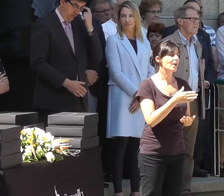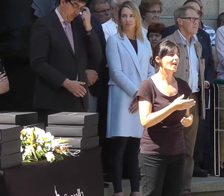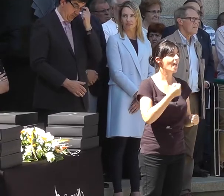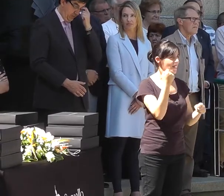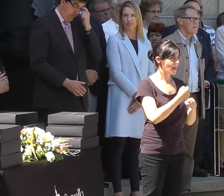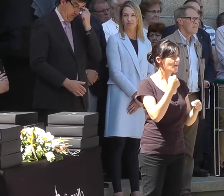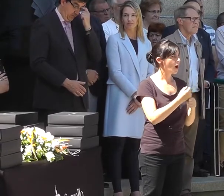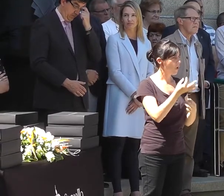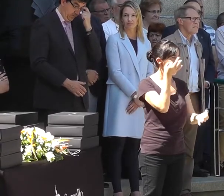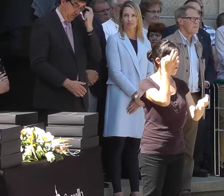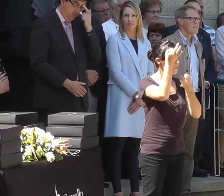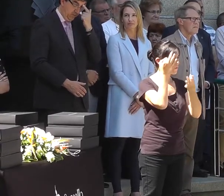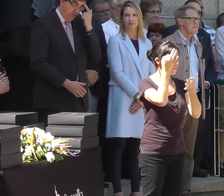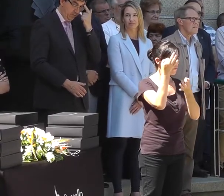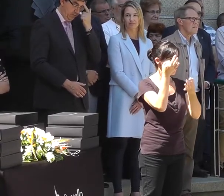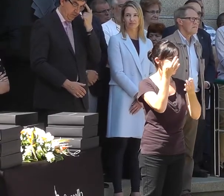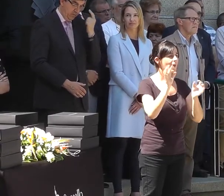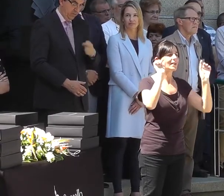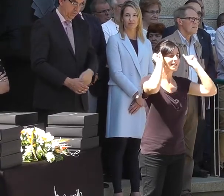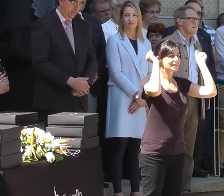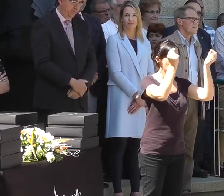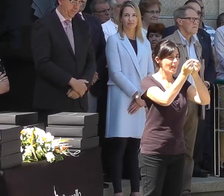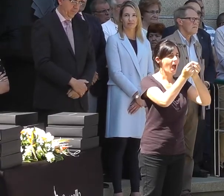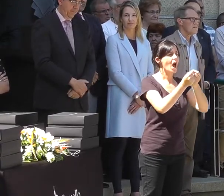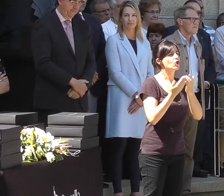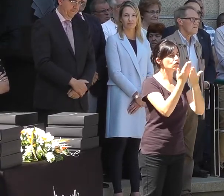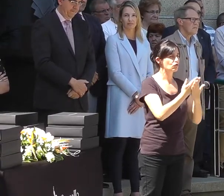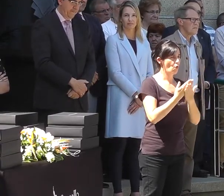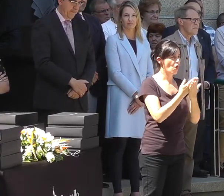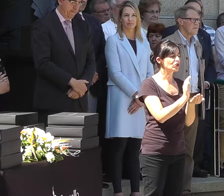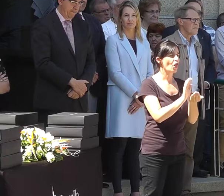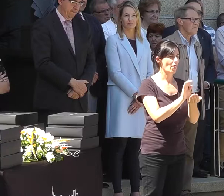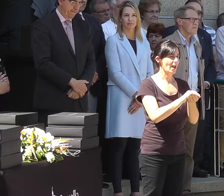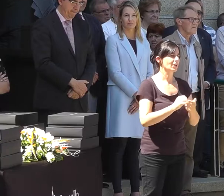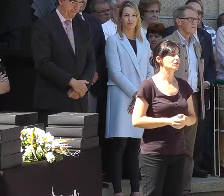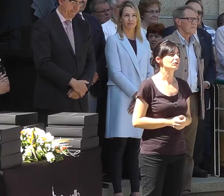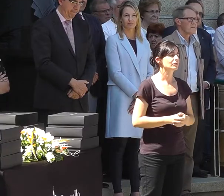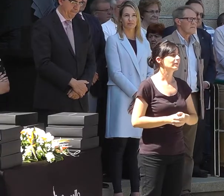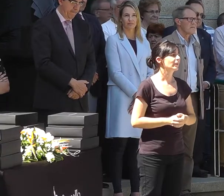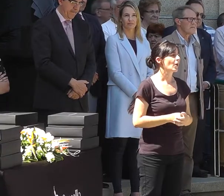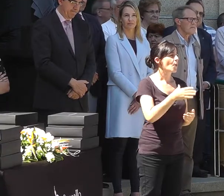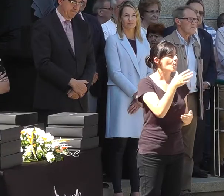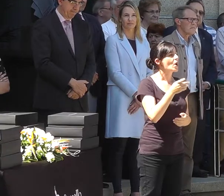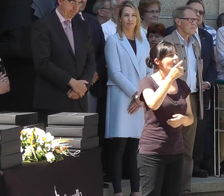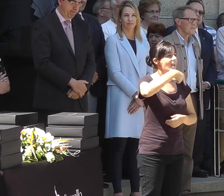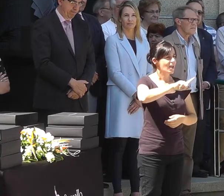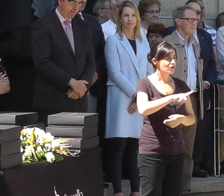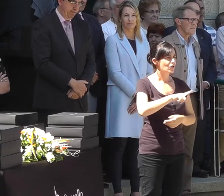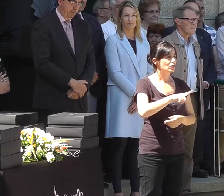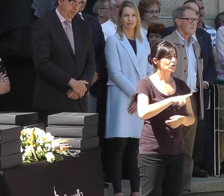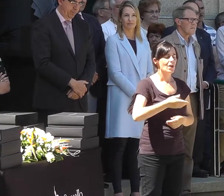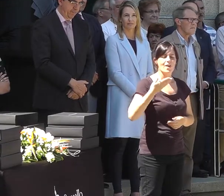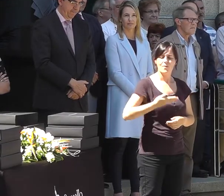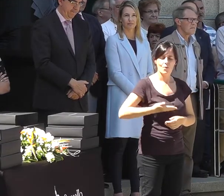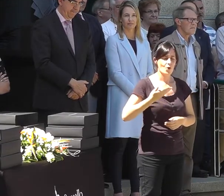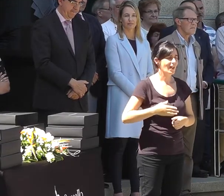preciso feito dende o Seminario de Estudo Redondeláns, que sirviu de base para que Redondela poida contar hoxe cun